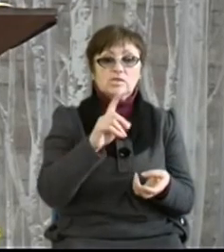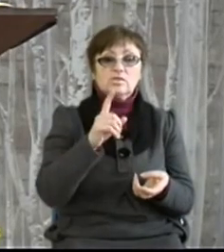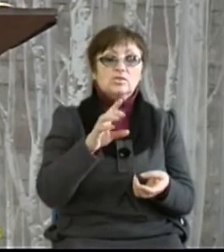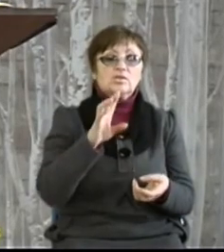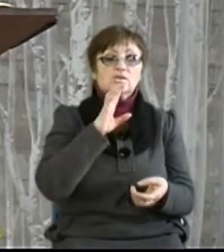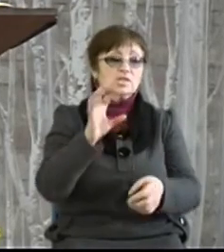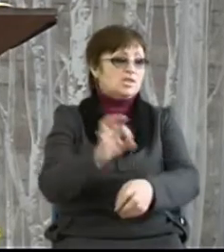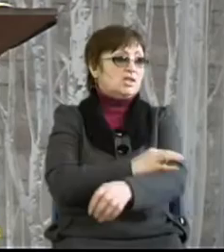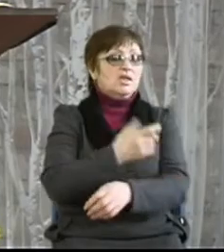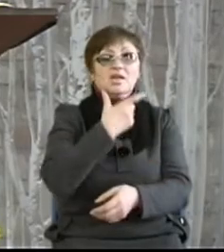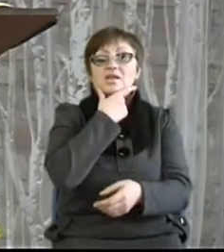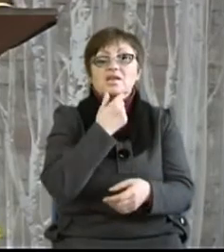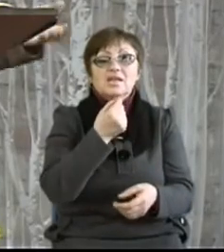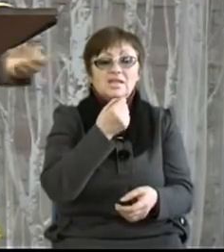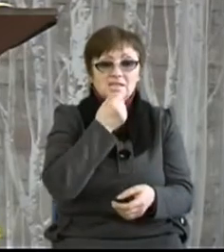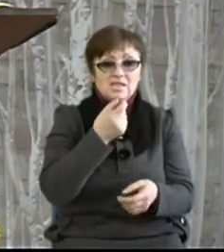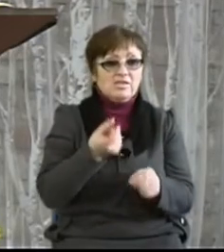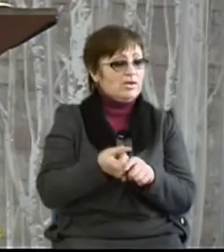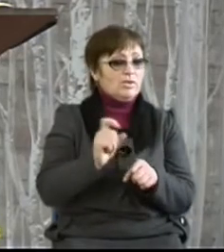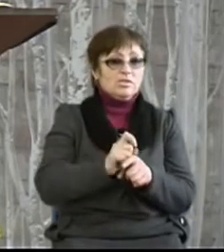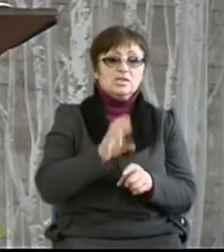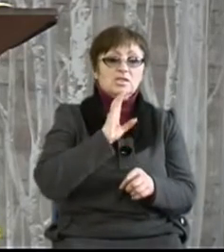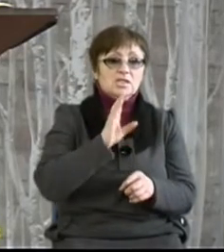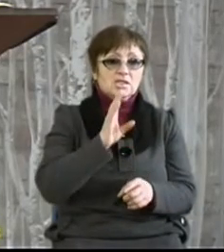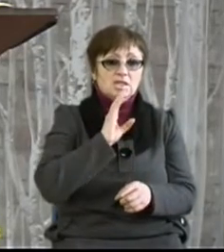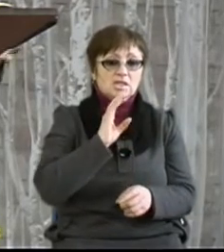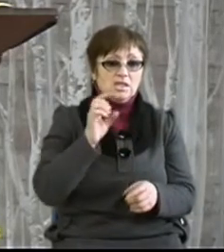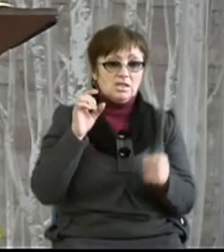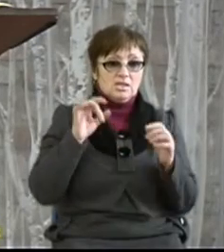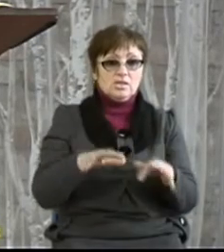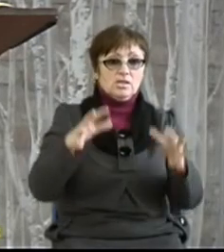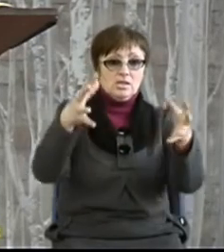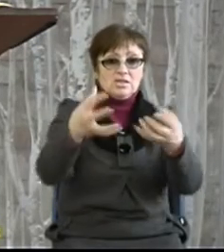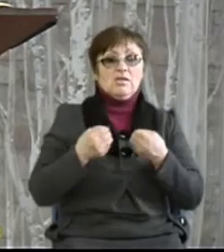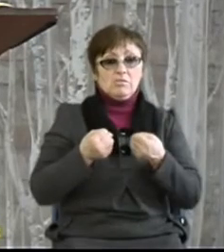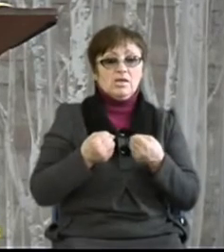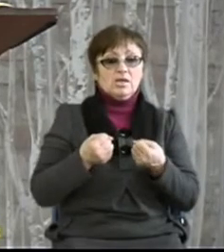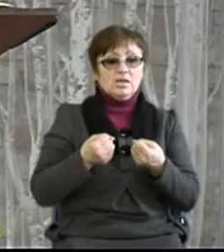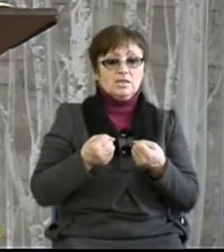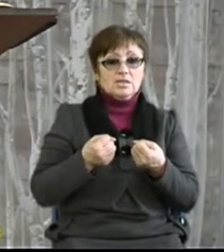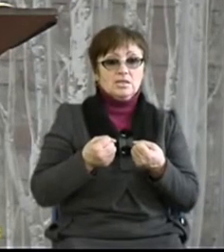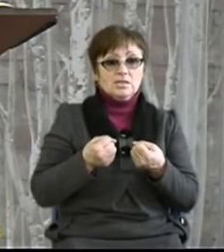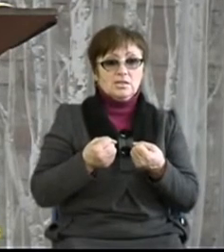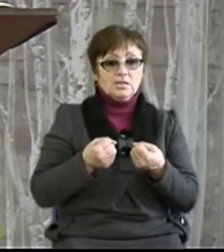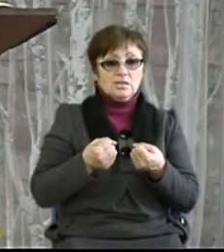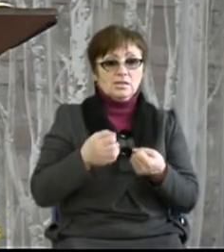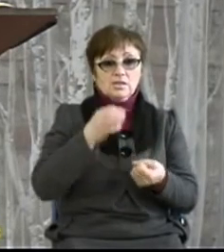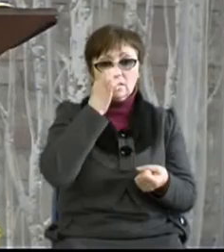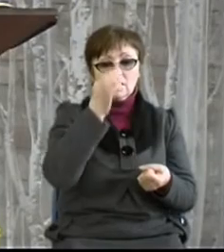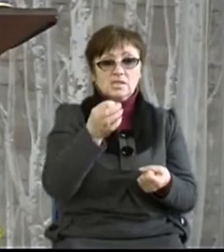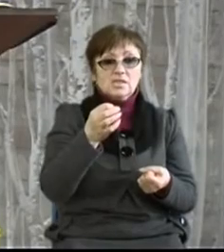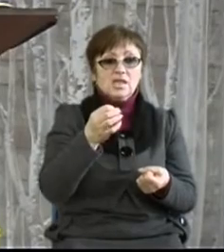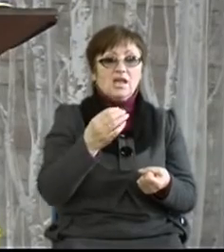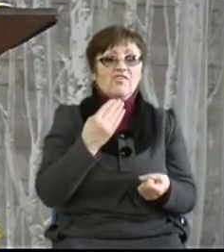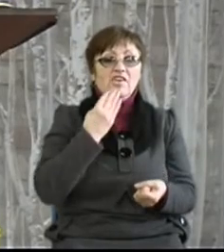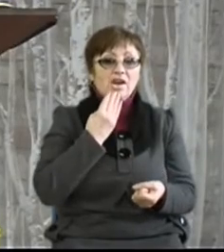Сара прекрасная очень женщина, они решили ее забрать себе. И сказали об этом фараону, фараон